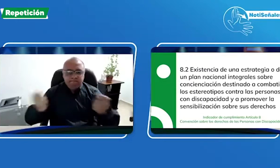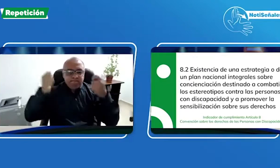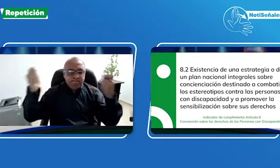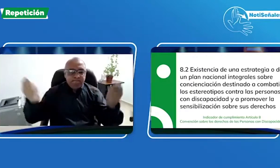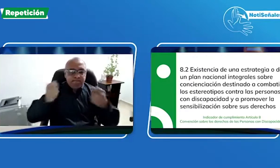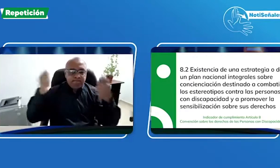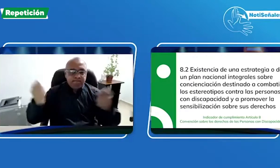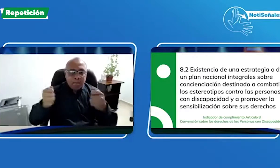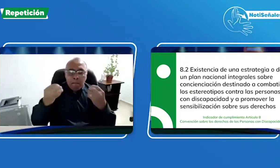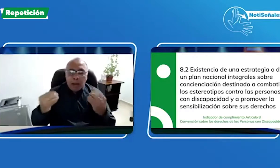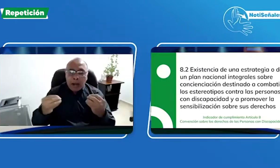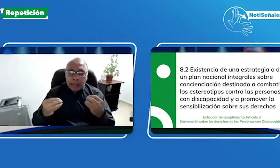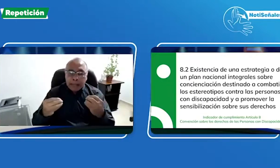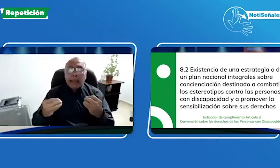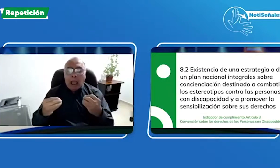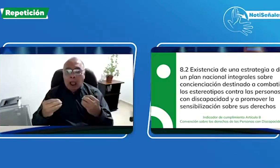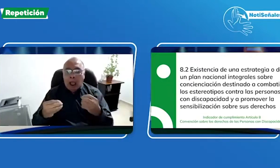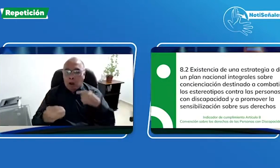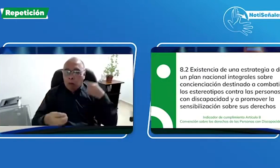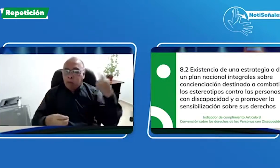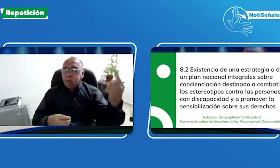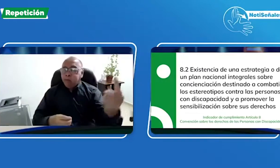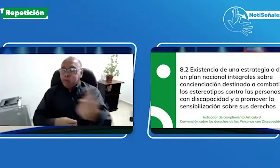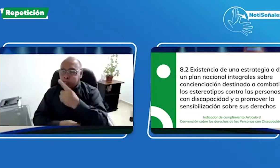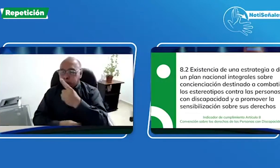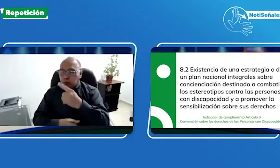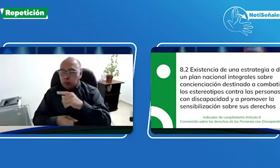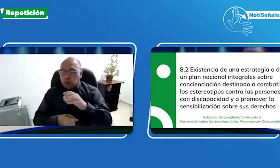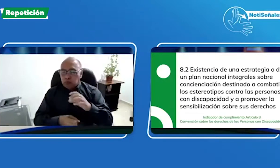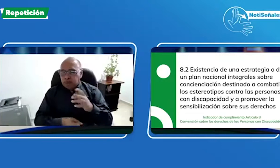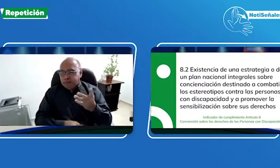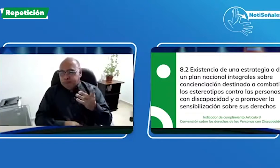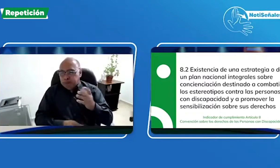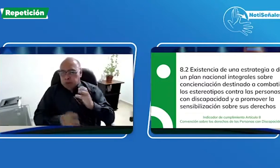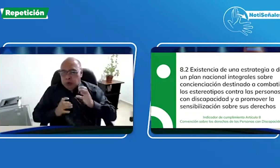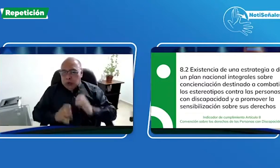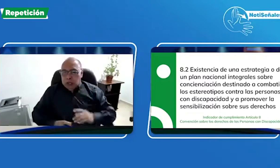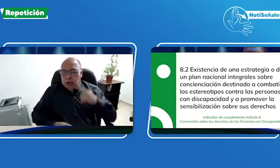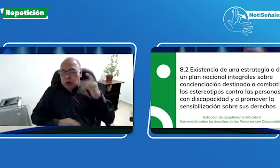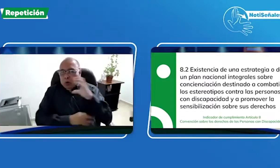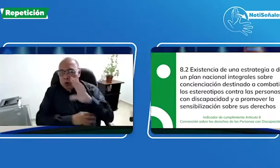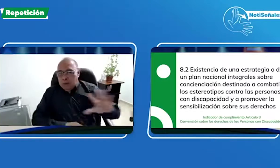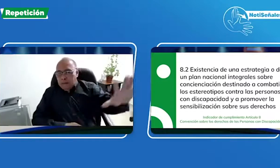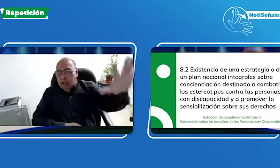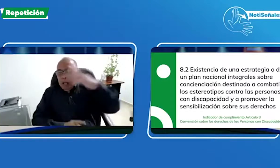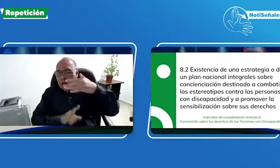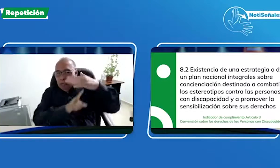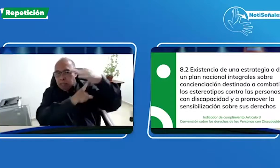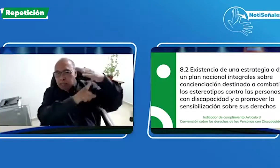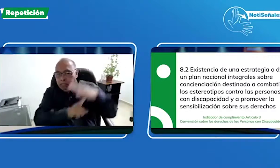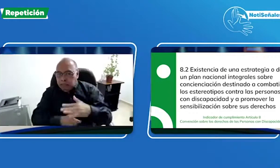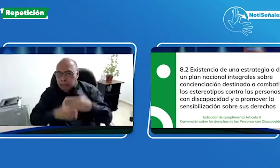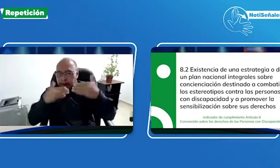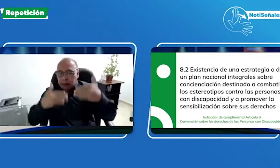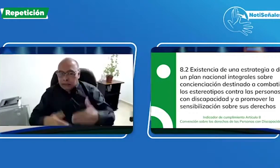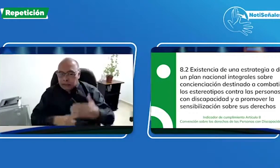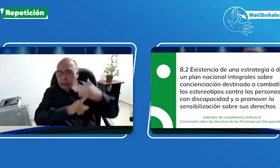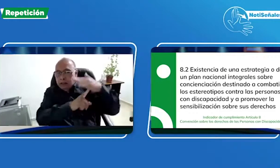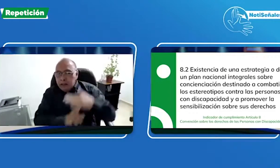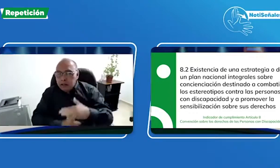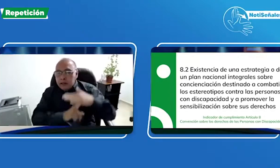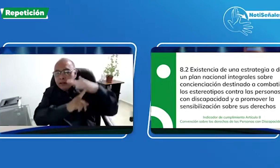Desde gobierno Desde estos planes Que logren A su vez Pues Con